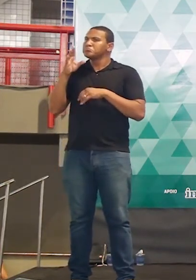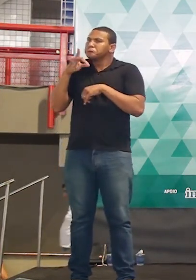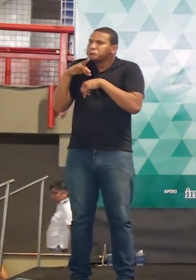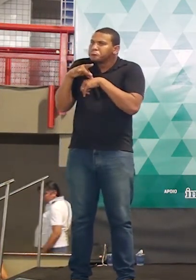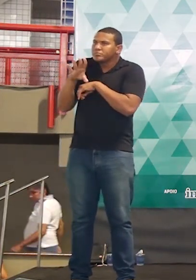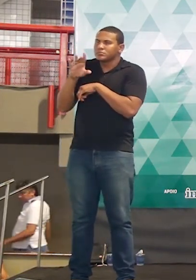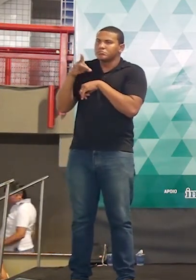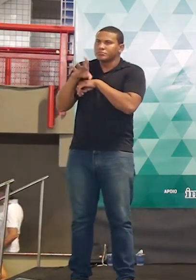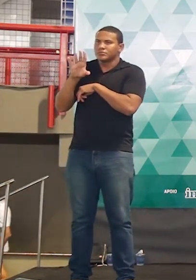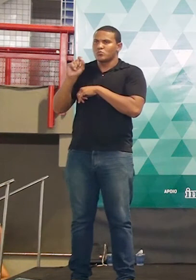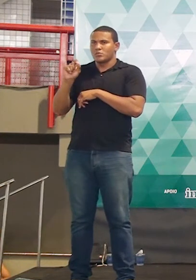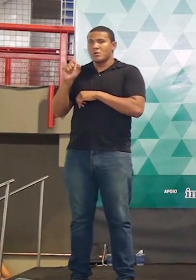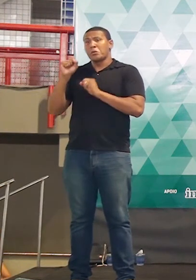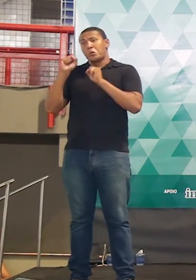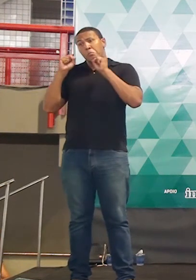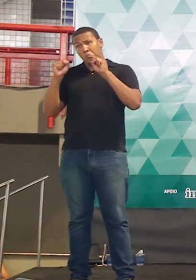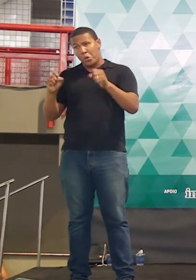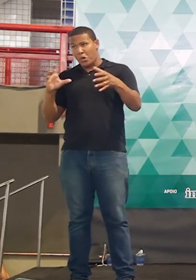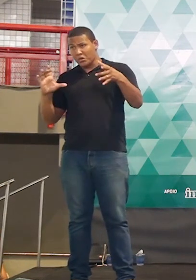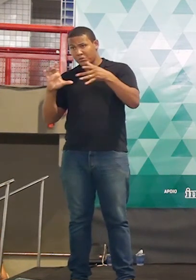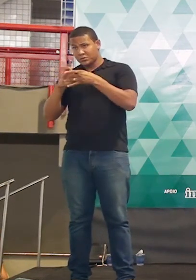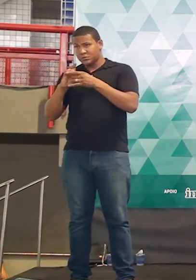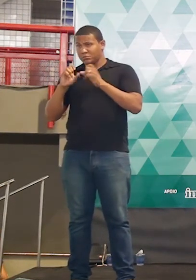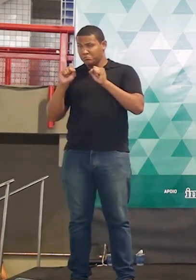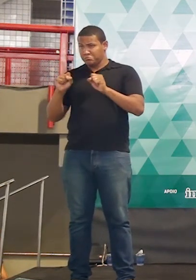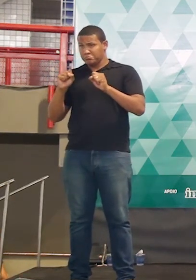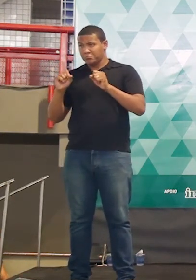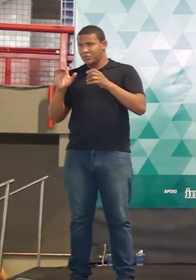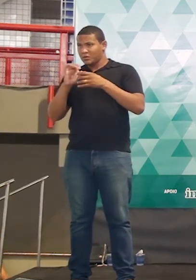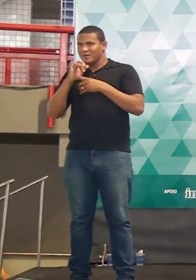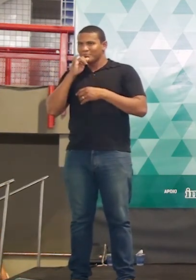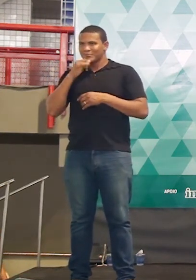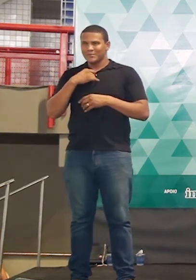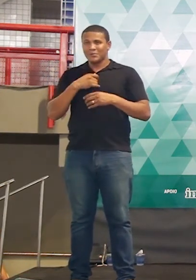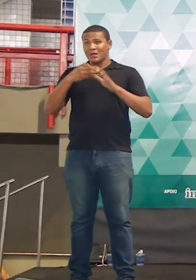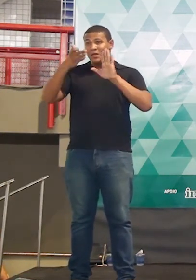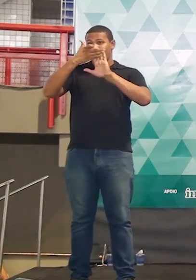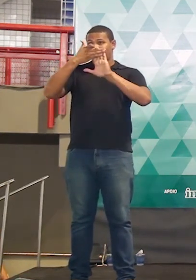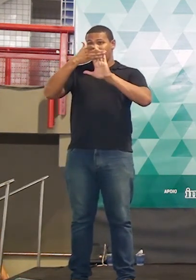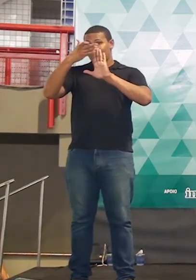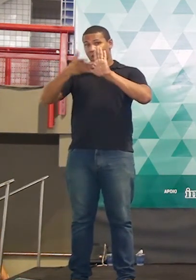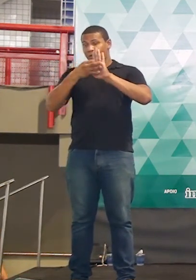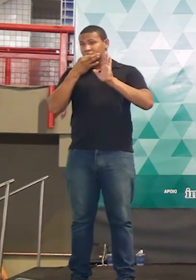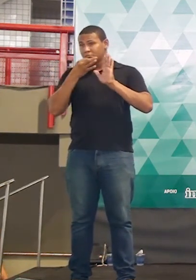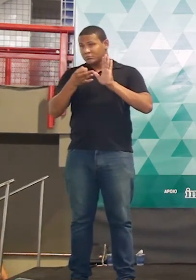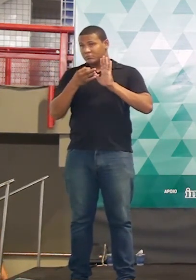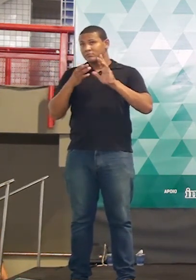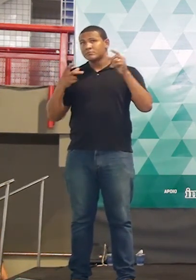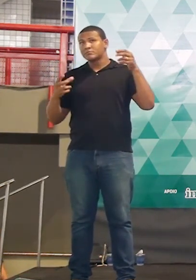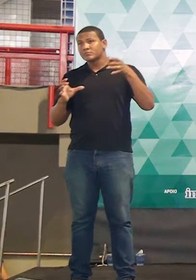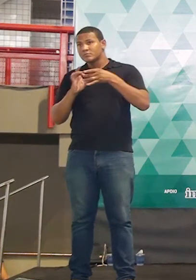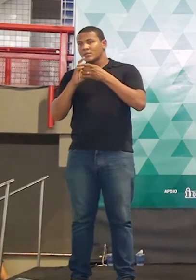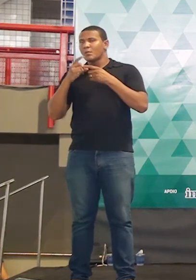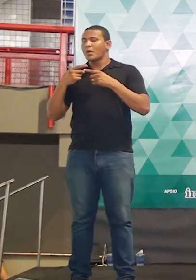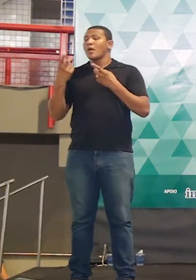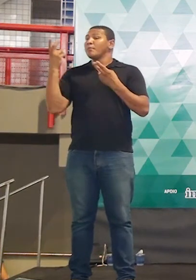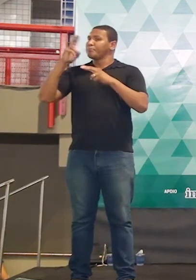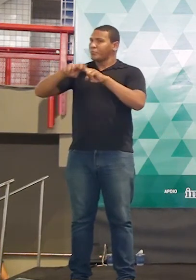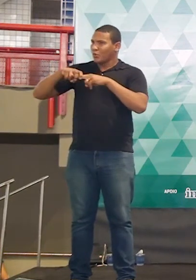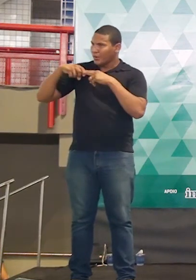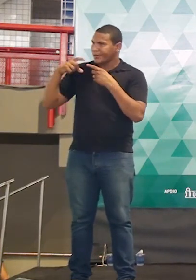eles podem ser o que vai ligar a tese, sua opinião, ao tema. Eles podem ser por